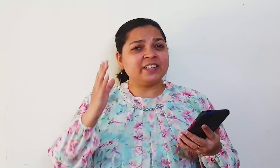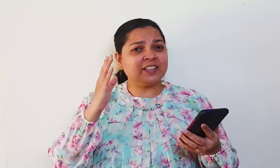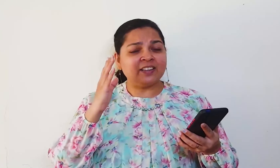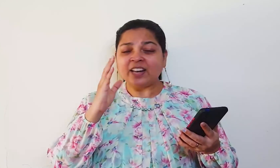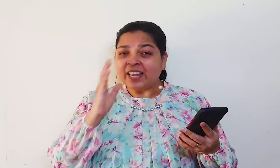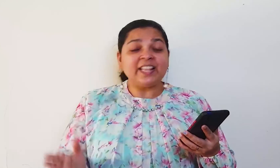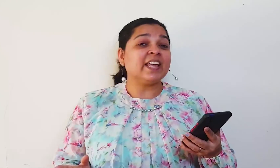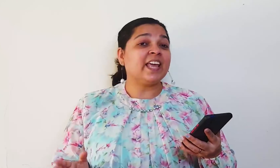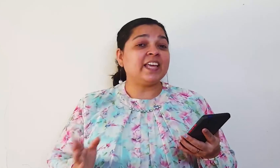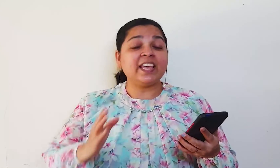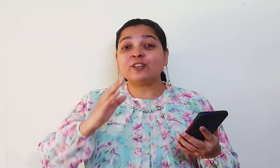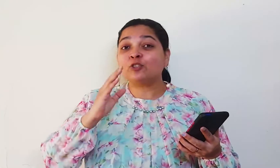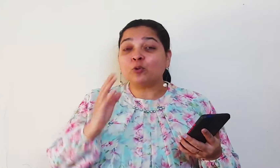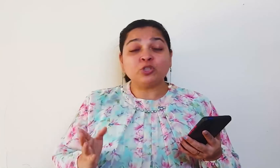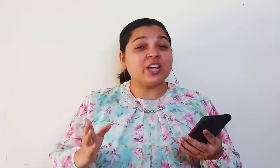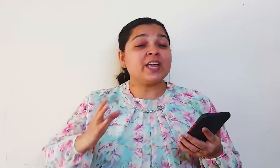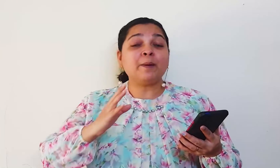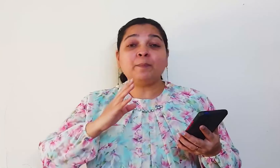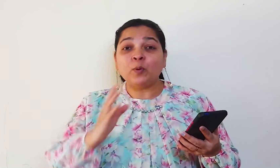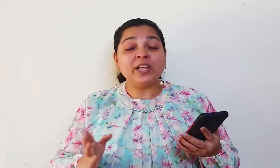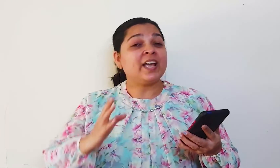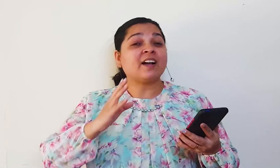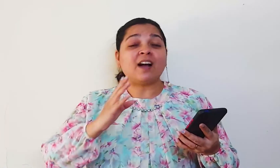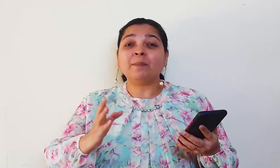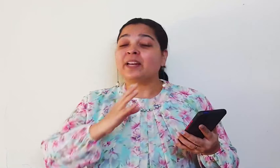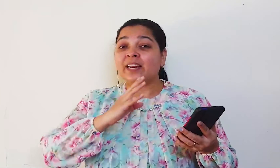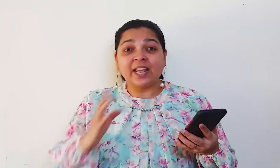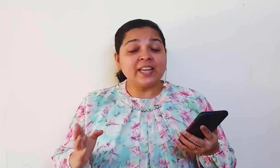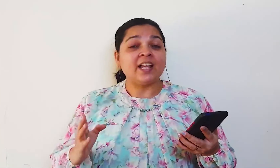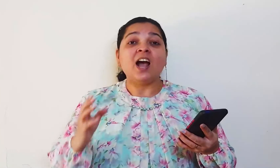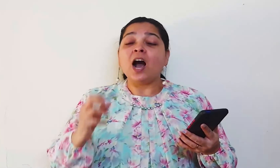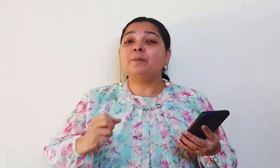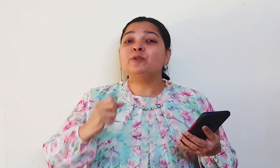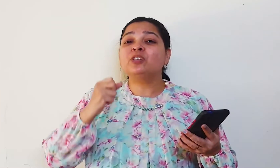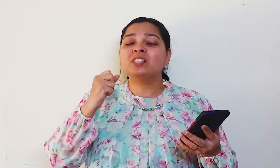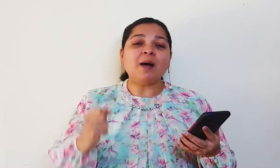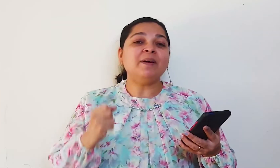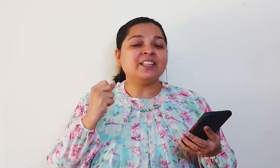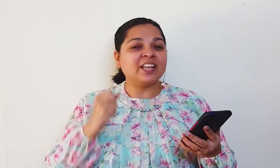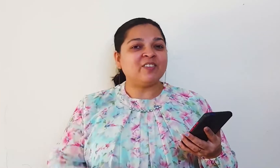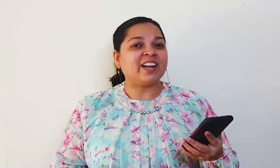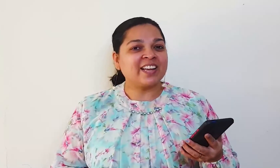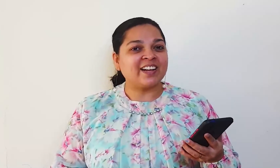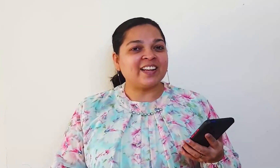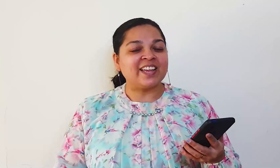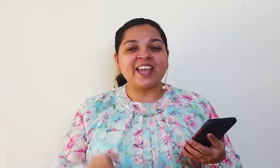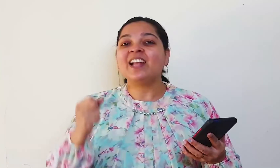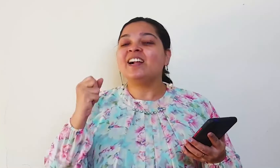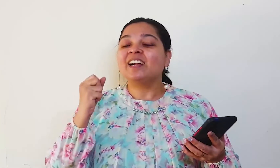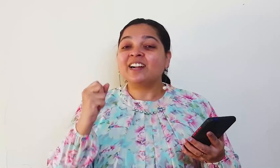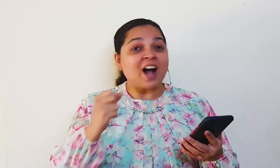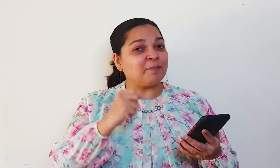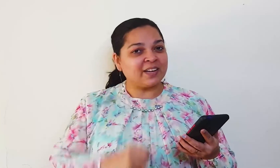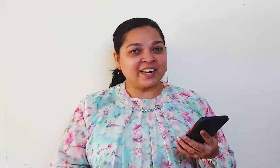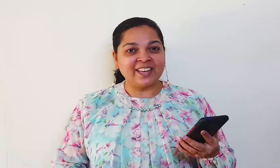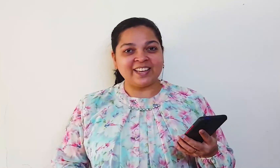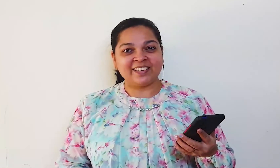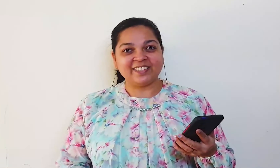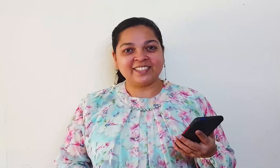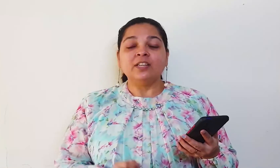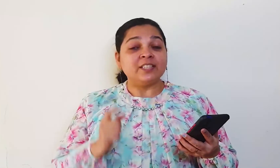आउनुहुनेछ तिमीहरूले शक्ति पाउनेछौ। यो यही शक्ति हो जसले चाहिँ जसलाई चाहिँ हामी डाइनामिक पावर, गतिशील शक्ति